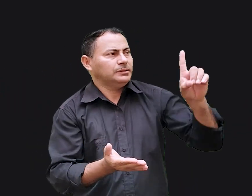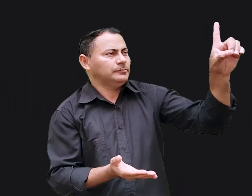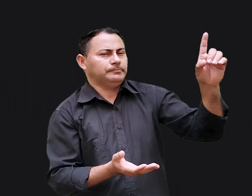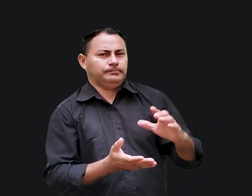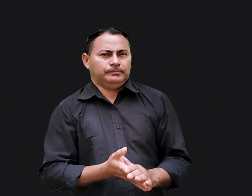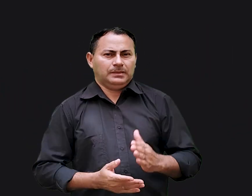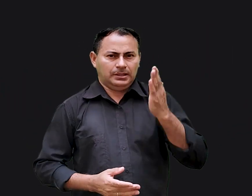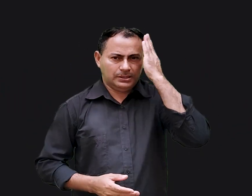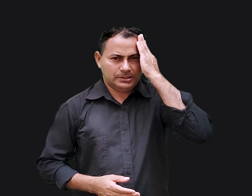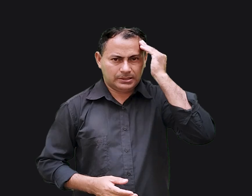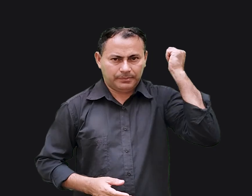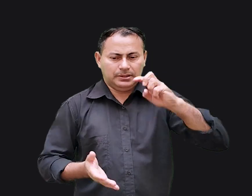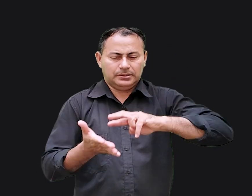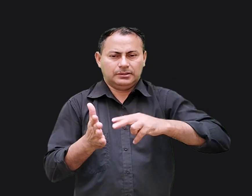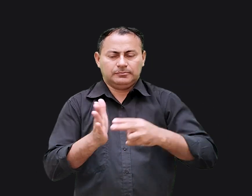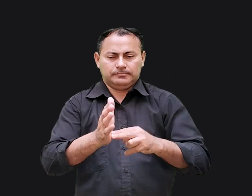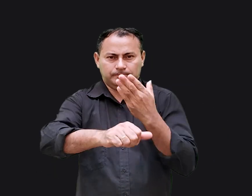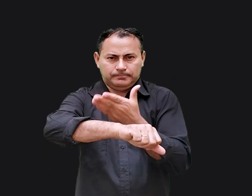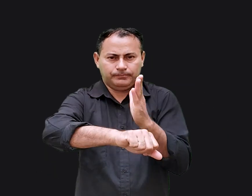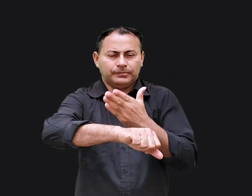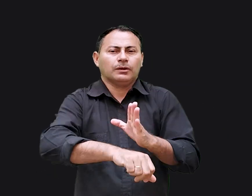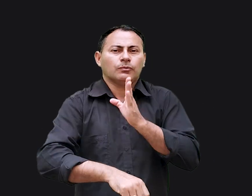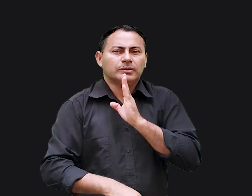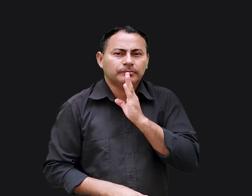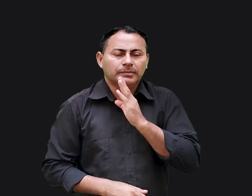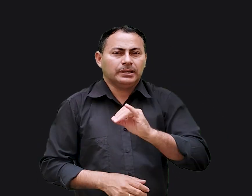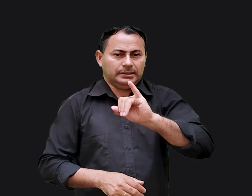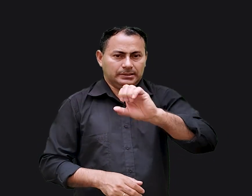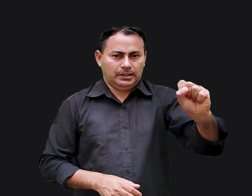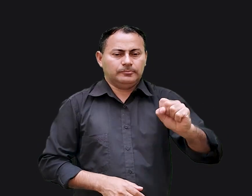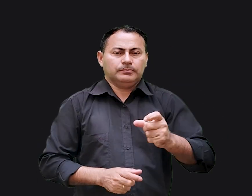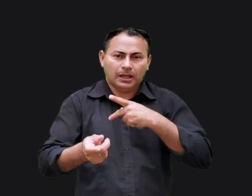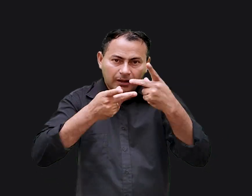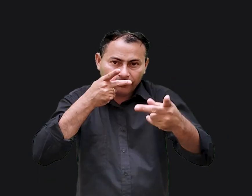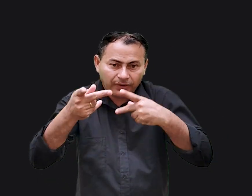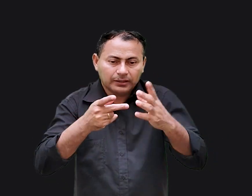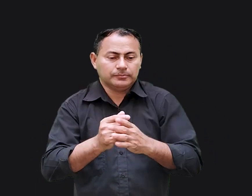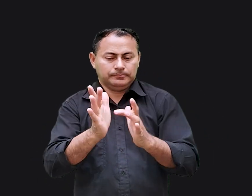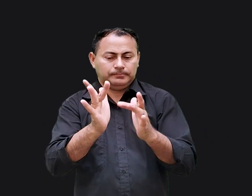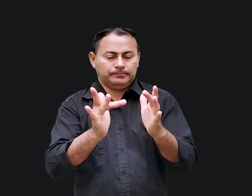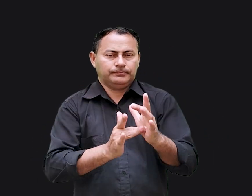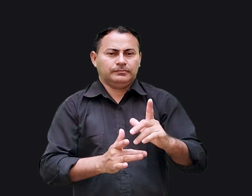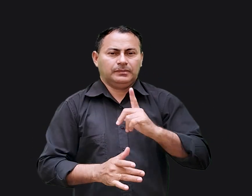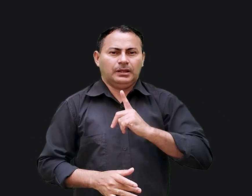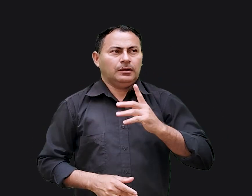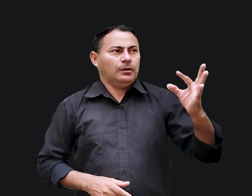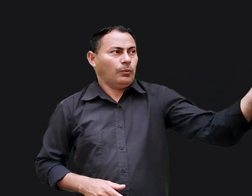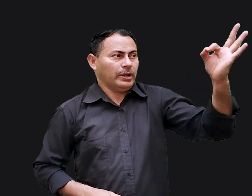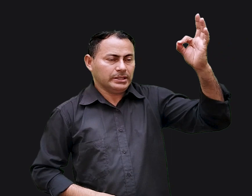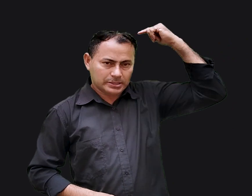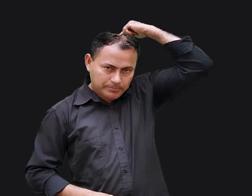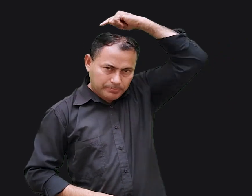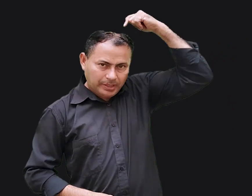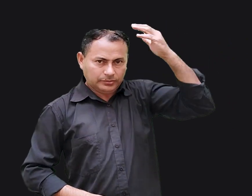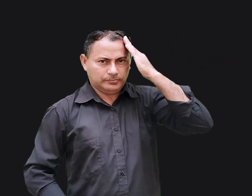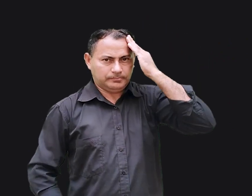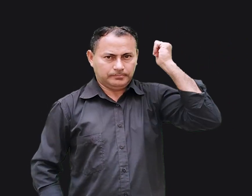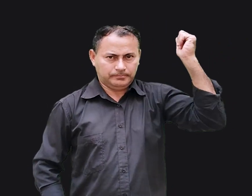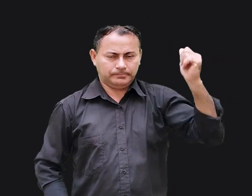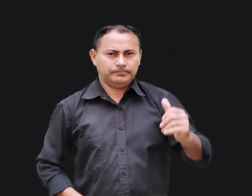Deus. Sabedoria significa a aplicação do conhecimento. Isaías está nos dizendo que Jesus terá o espírito de sabedoria.